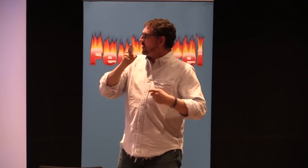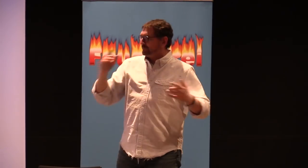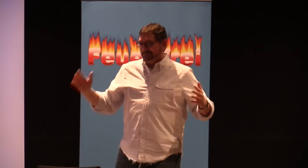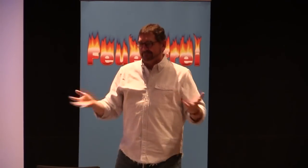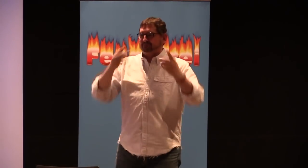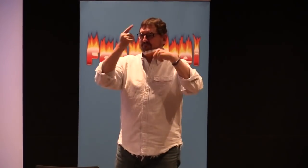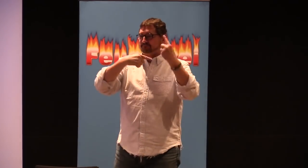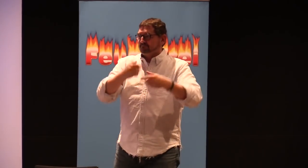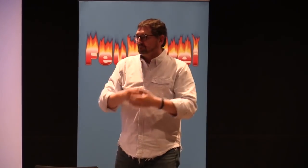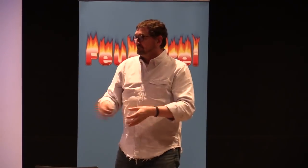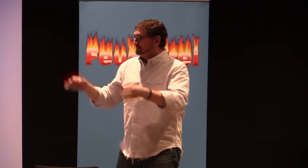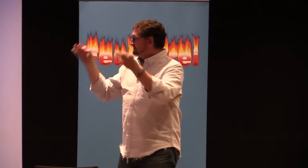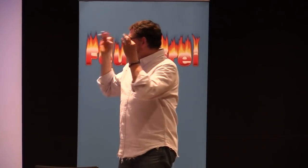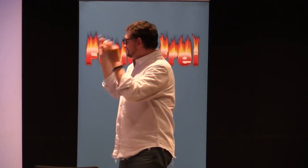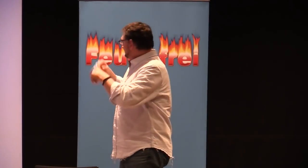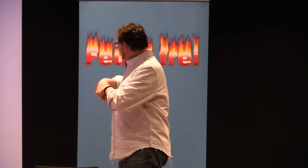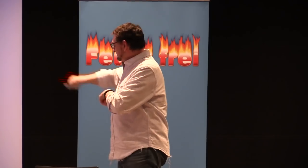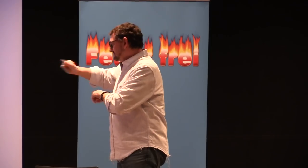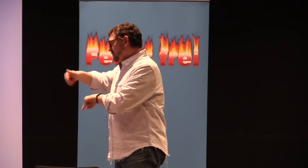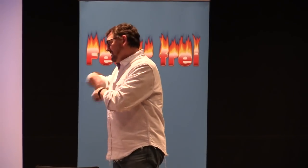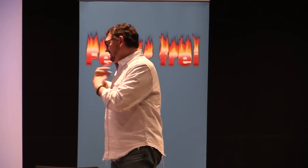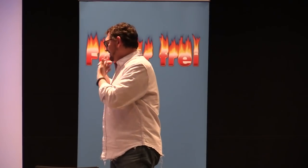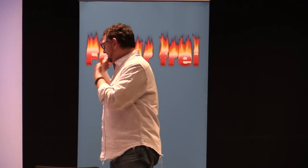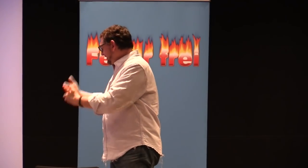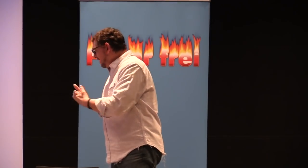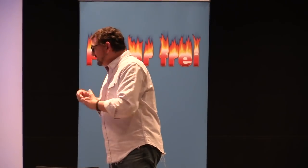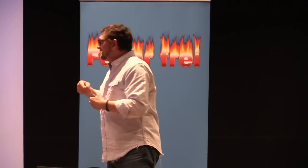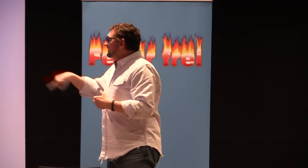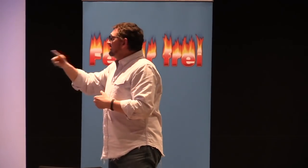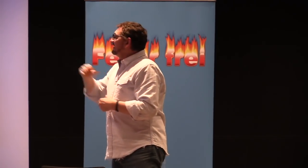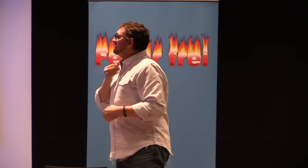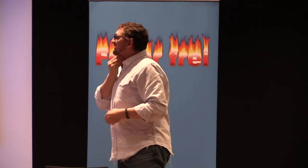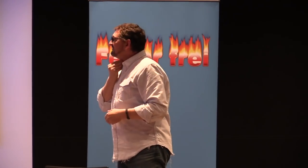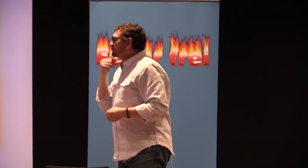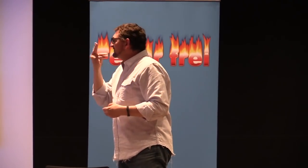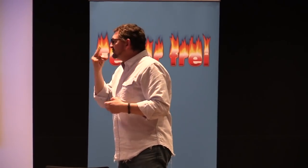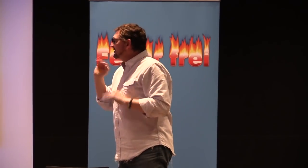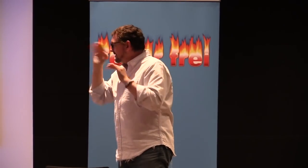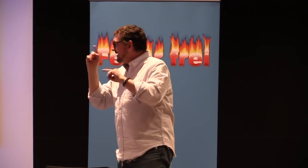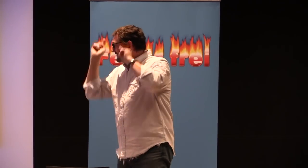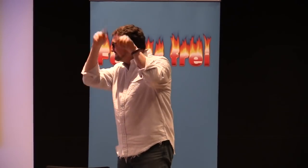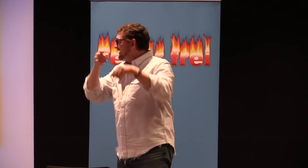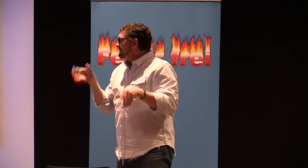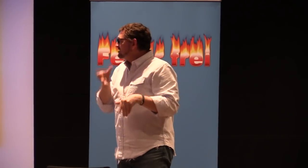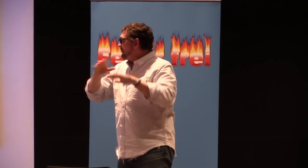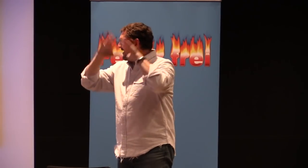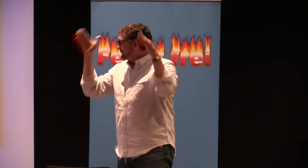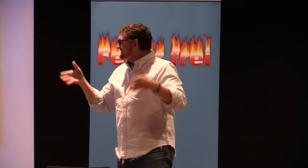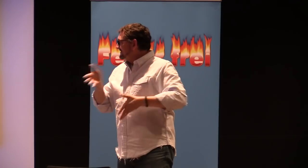Deutsche Gehörsunion-Sportjugend feiert 40-jähriges Jubiläum. Die freuen sich auch über einen kleinen filmischen Beitrag hier. Und